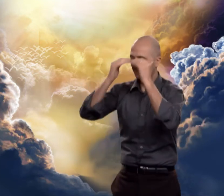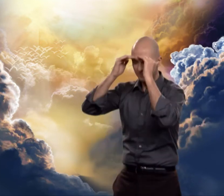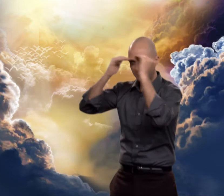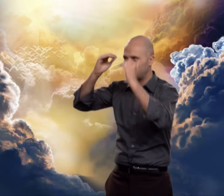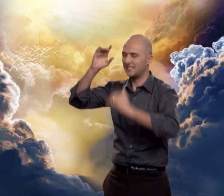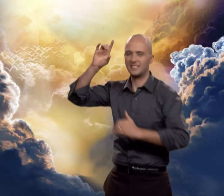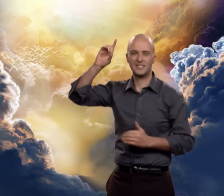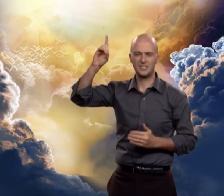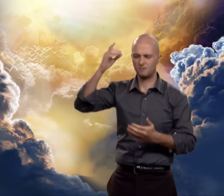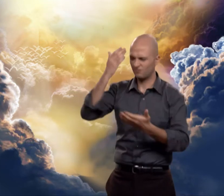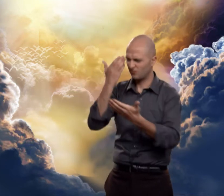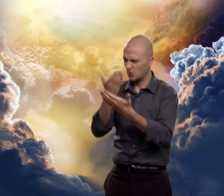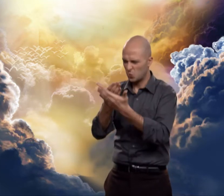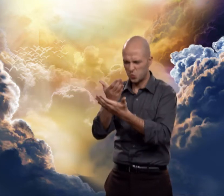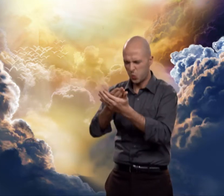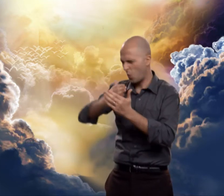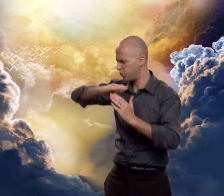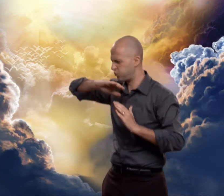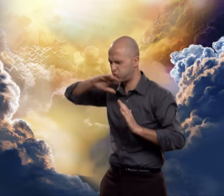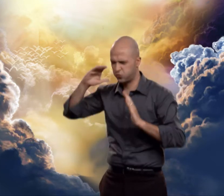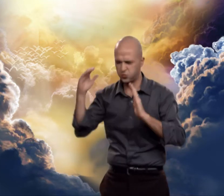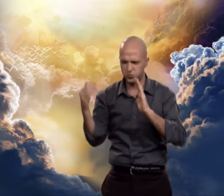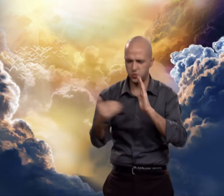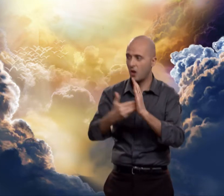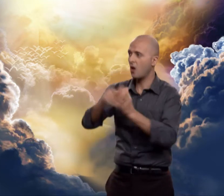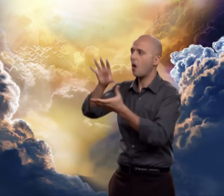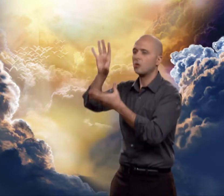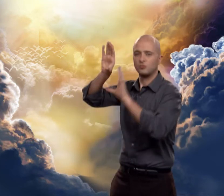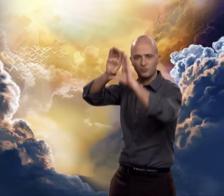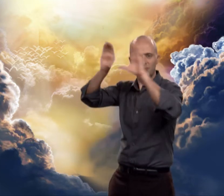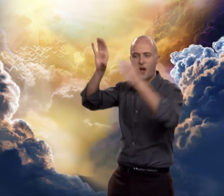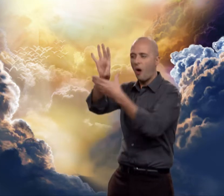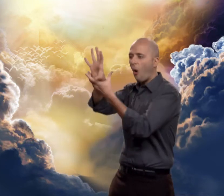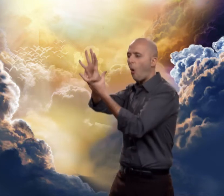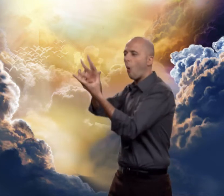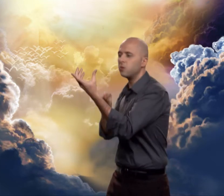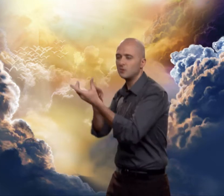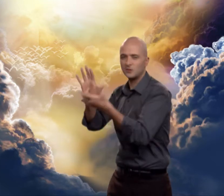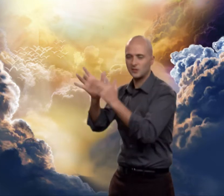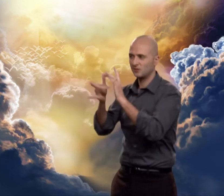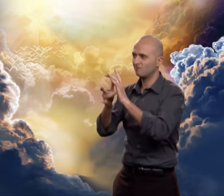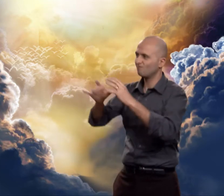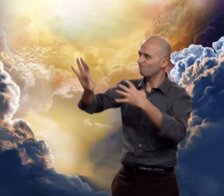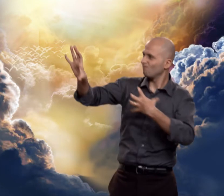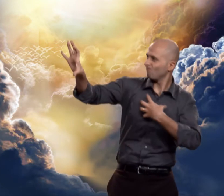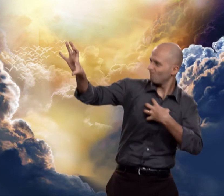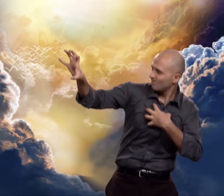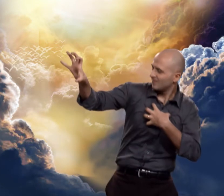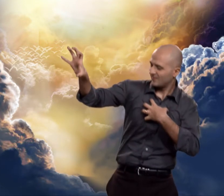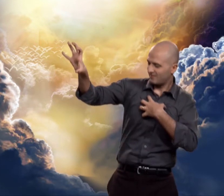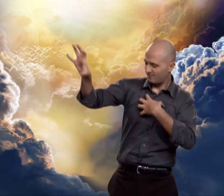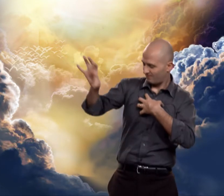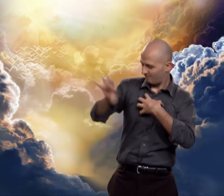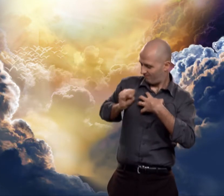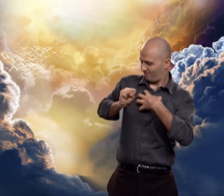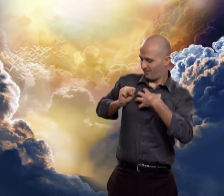glória. Na cabeça dos vencedores, Jesus coloca a coroa de glória. Para cada um, há uma coroa que traz o seu